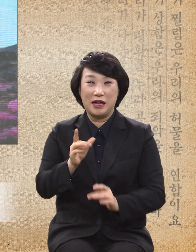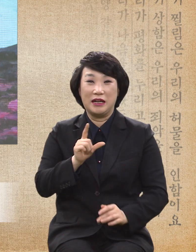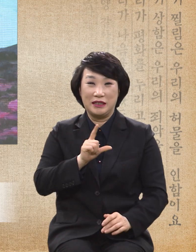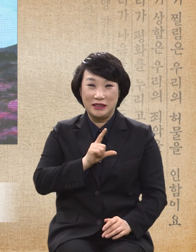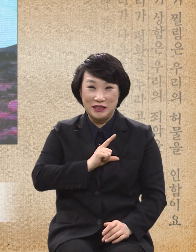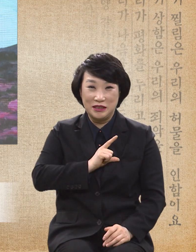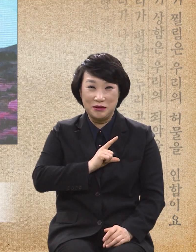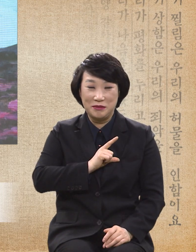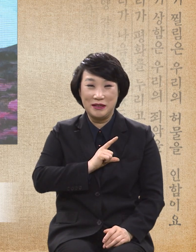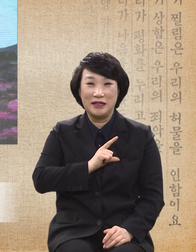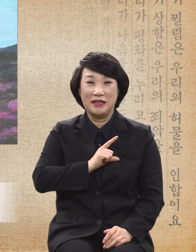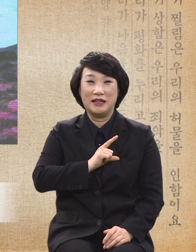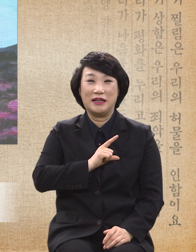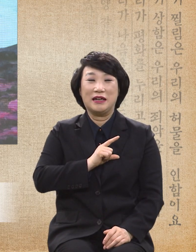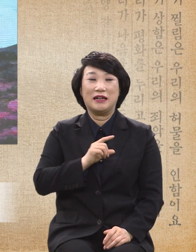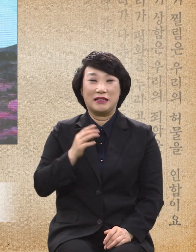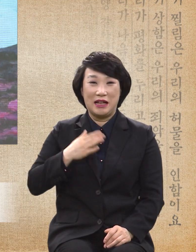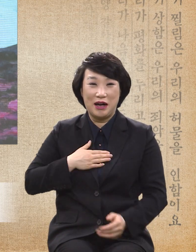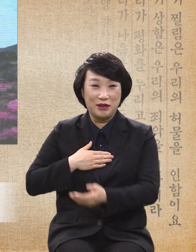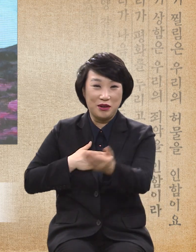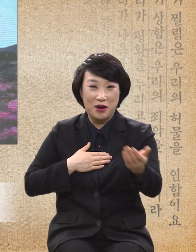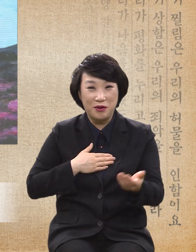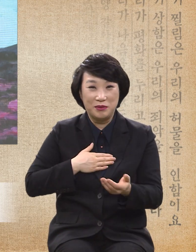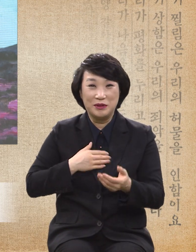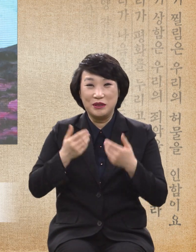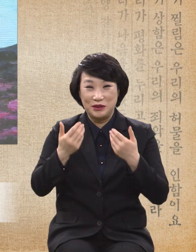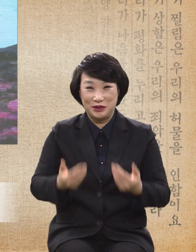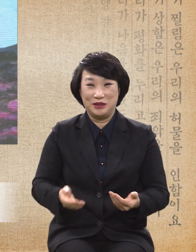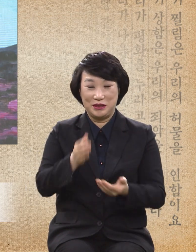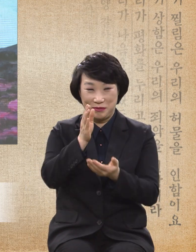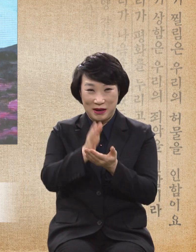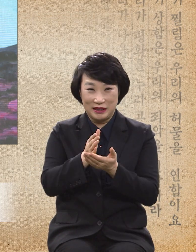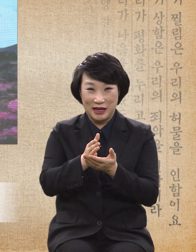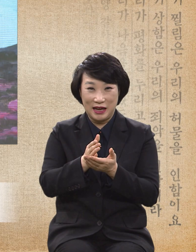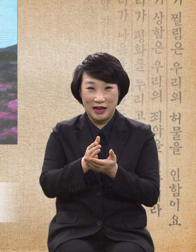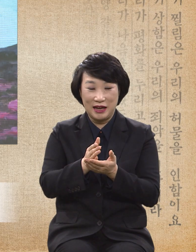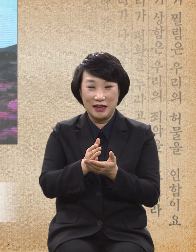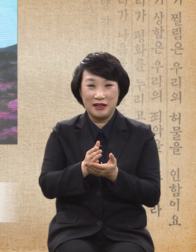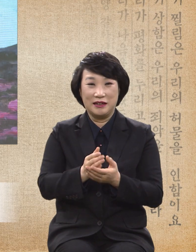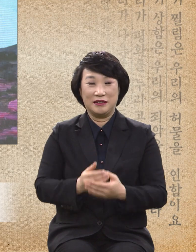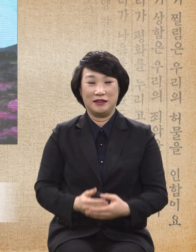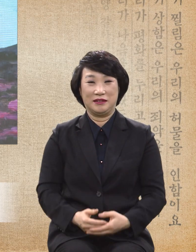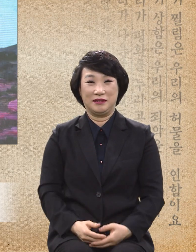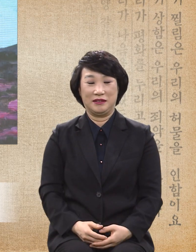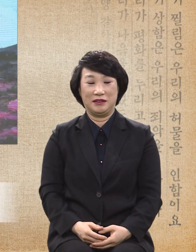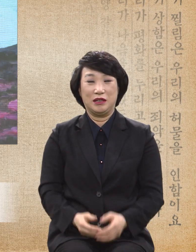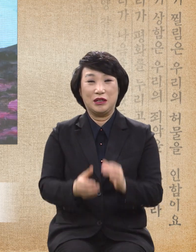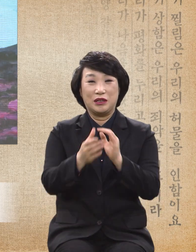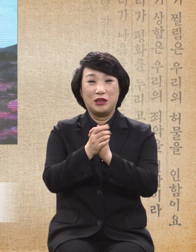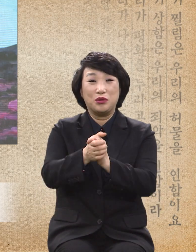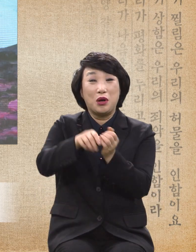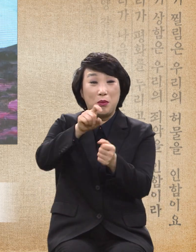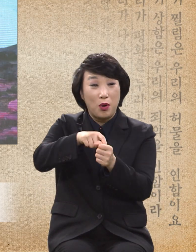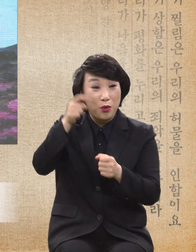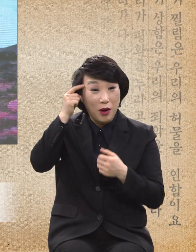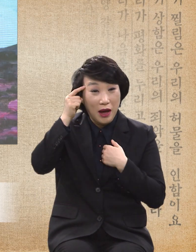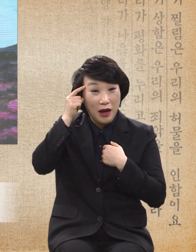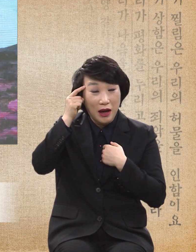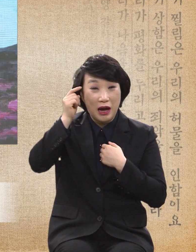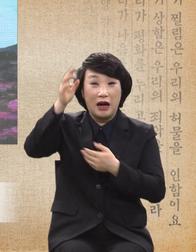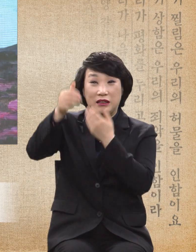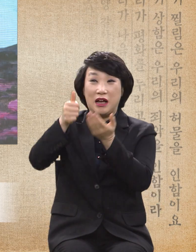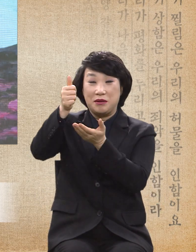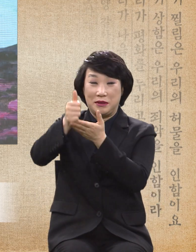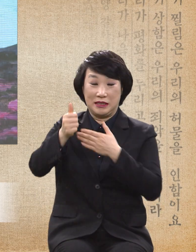예수의 이름이 여러분을 통해서 쉬지 말게 하고, 왜 기도하느냐?